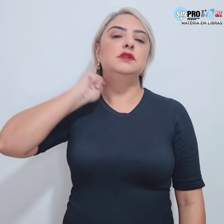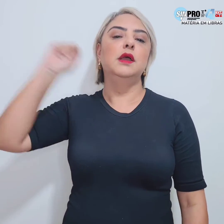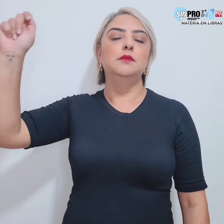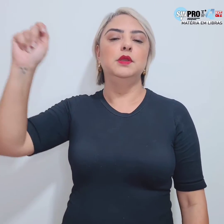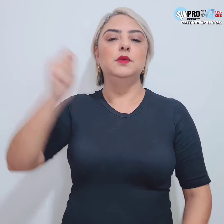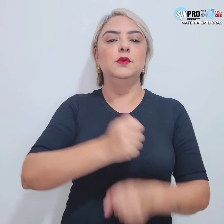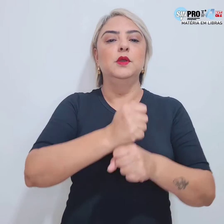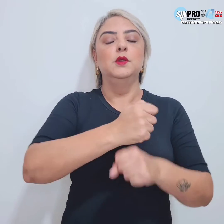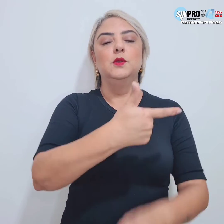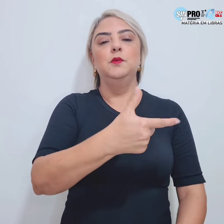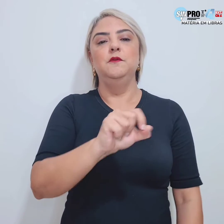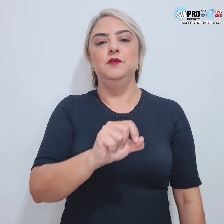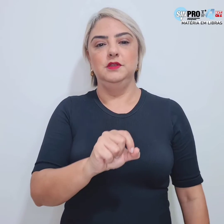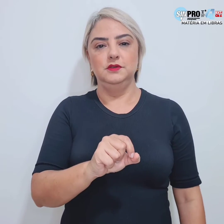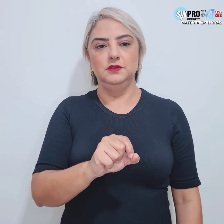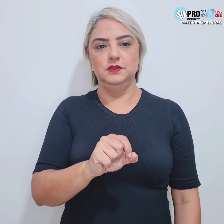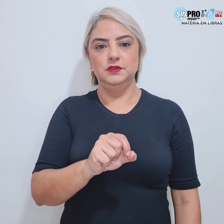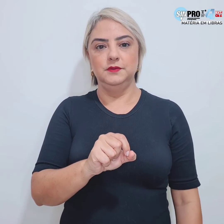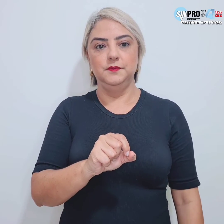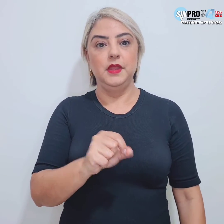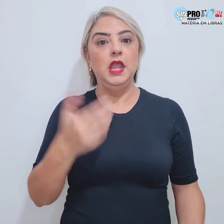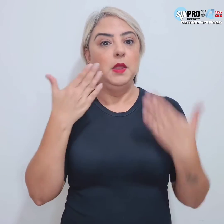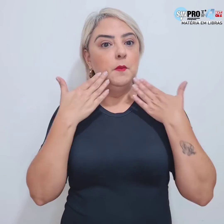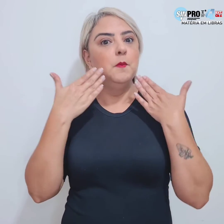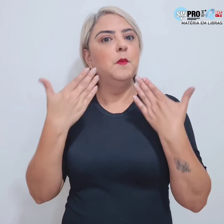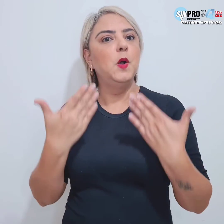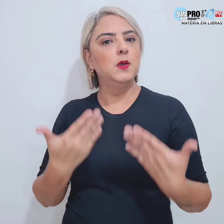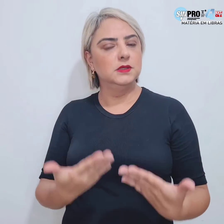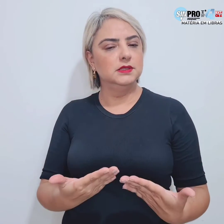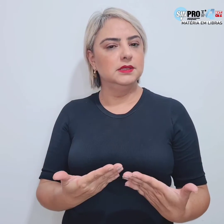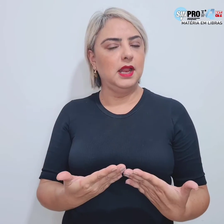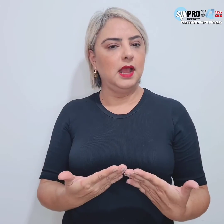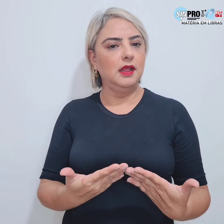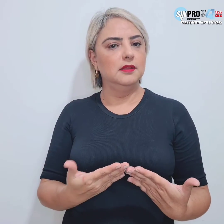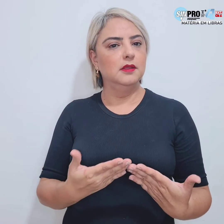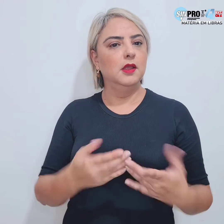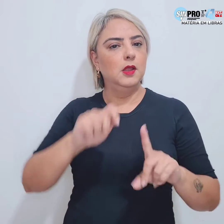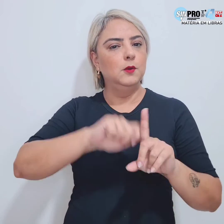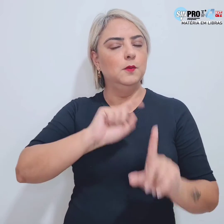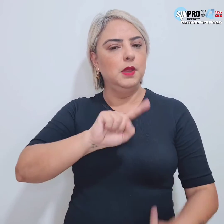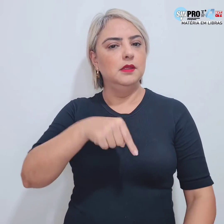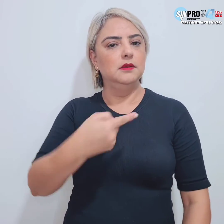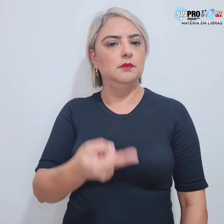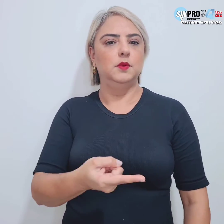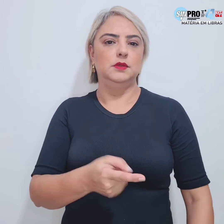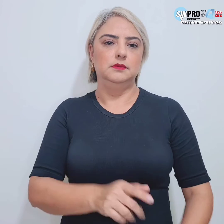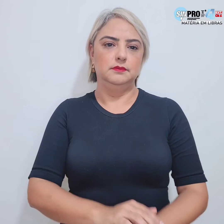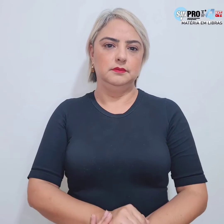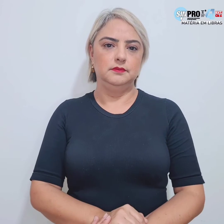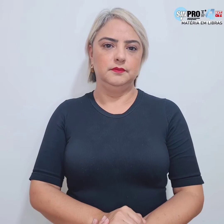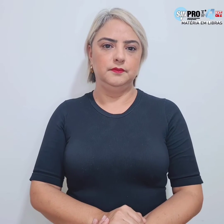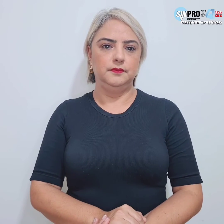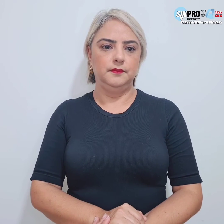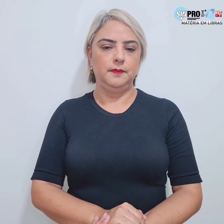2020, revelada em maio seguinte. A Aliança